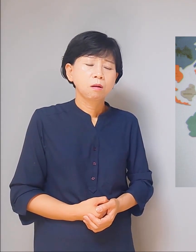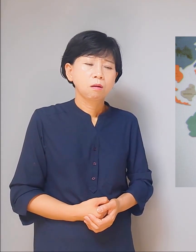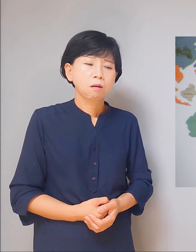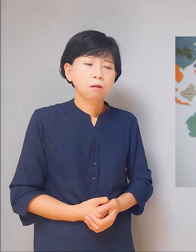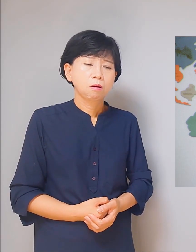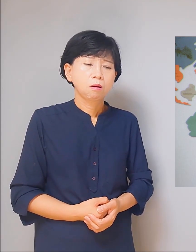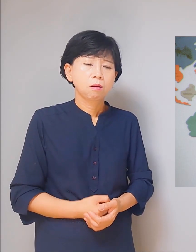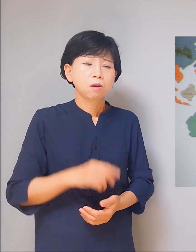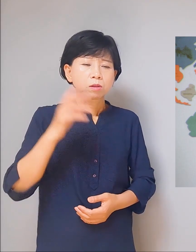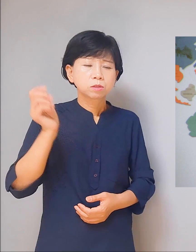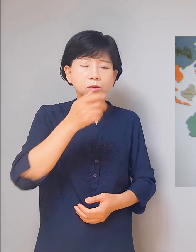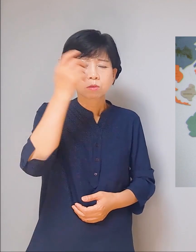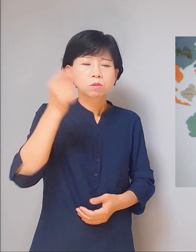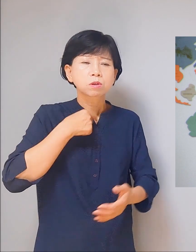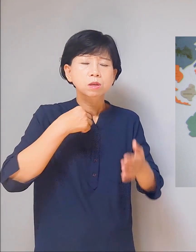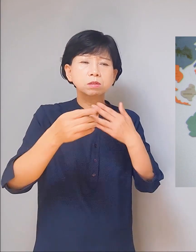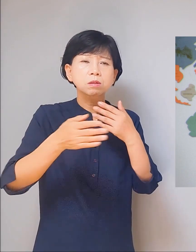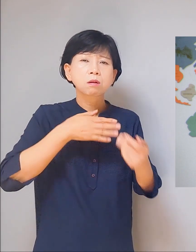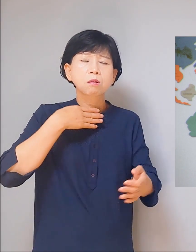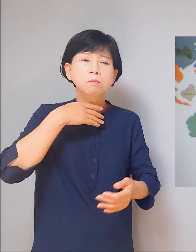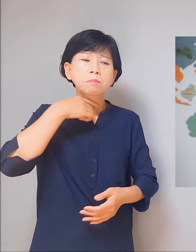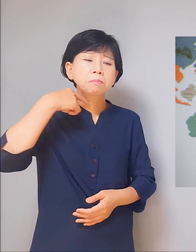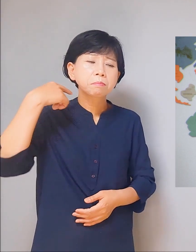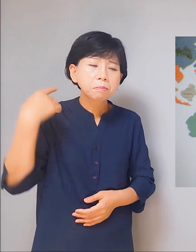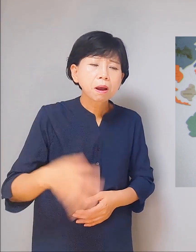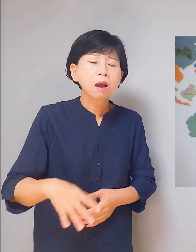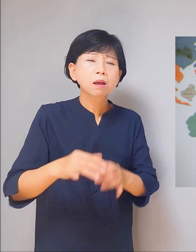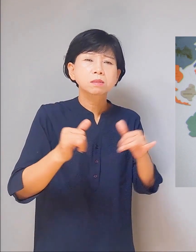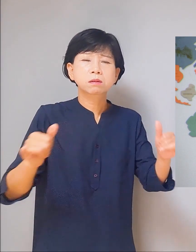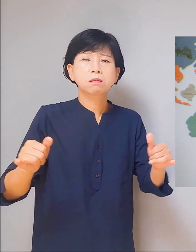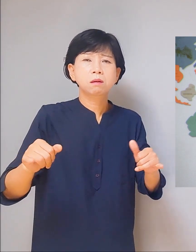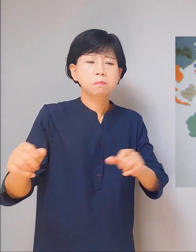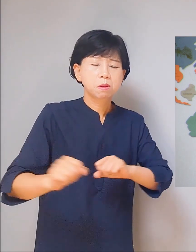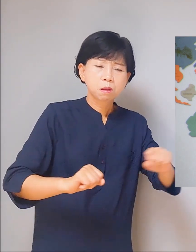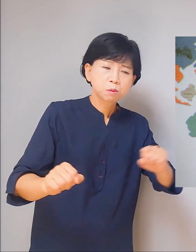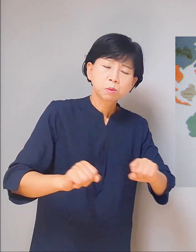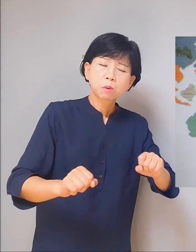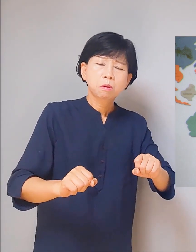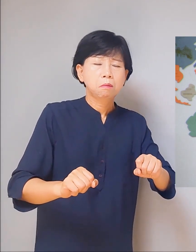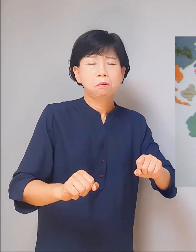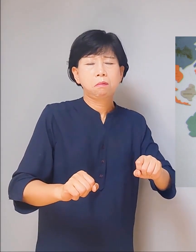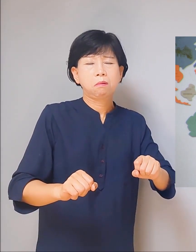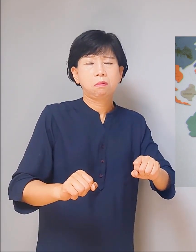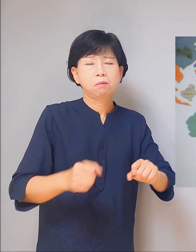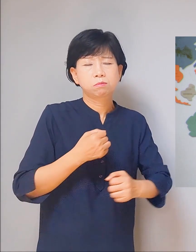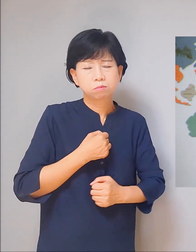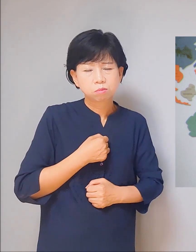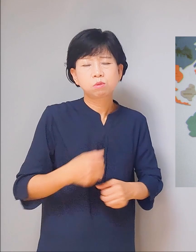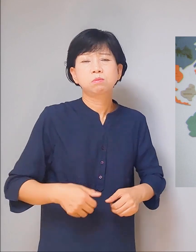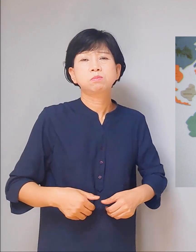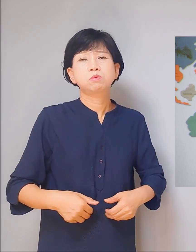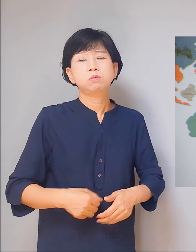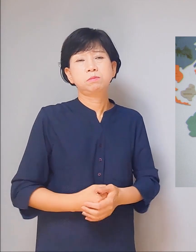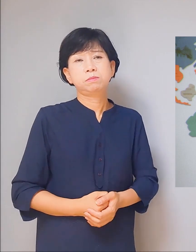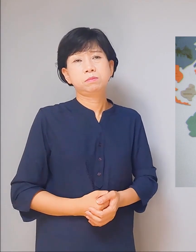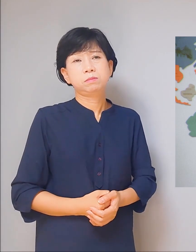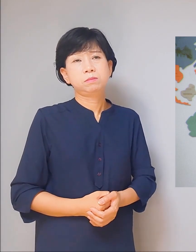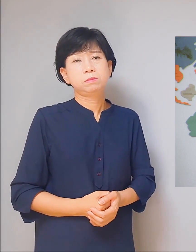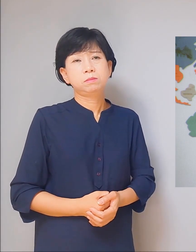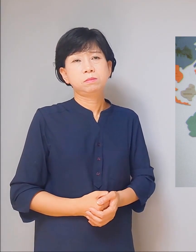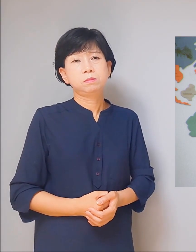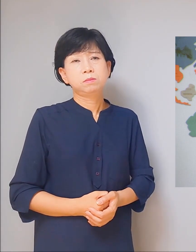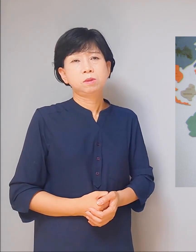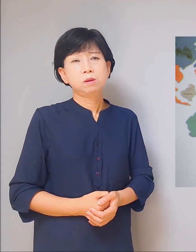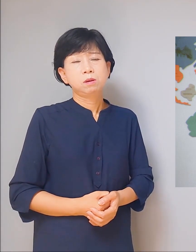위험합니다. 하나님은 한치의 오차도 없이 우리를 여기까지 인도하셨습니다. 여러분, 우리 가운데 혹시나